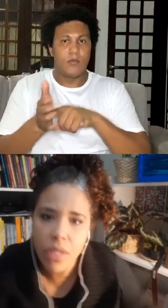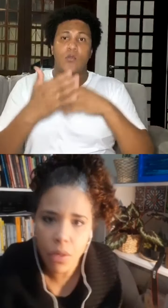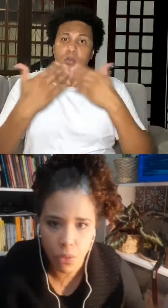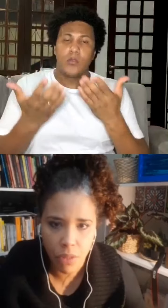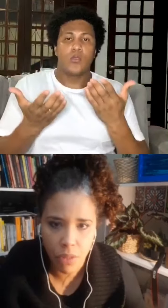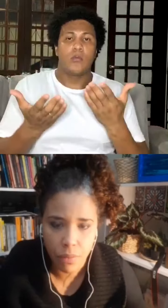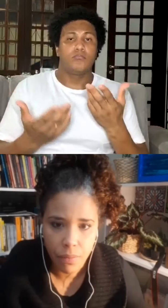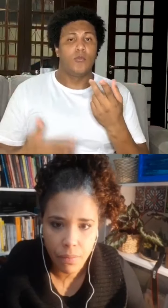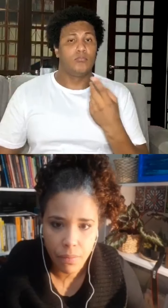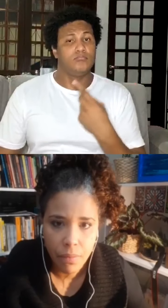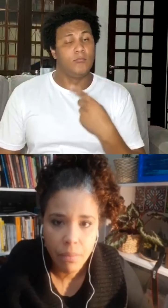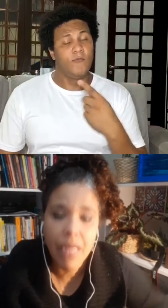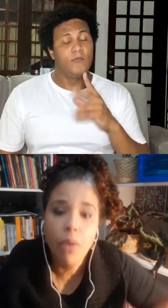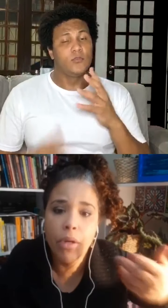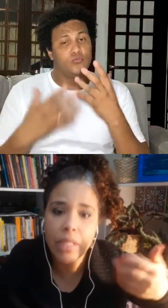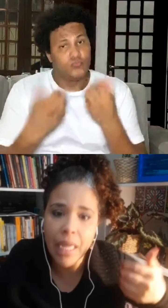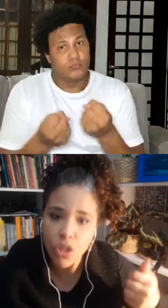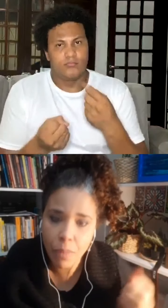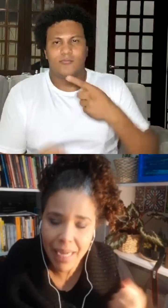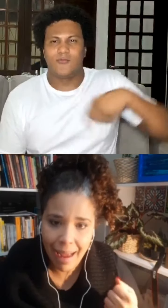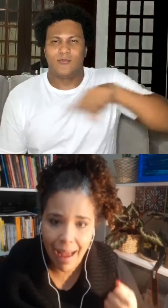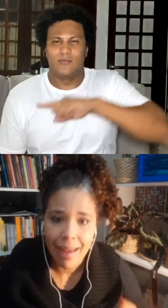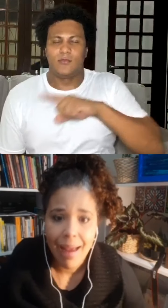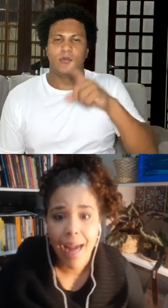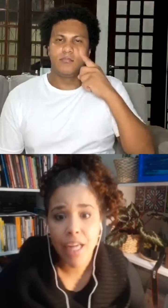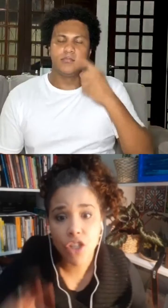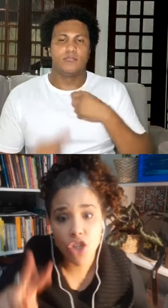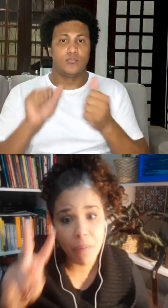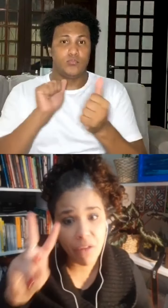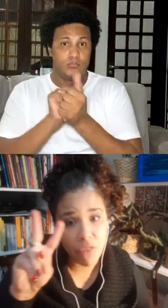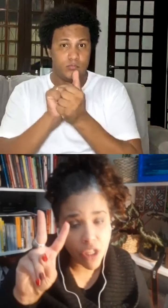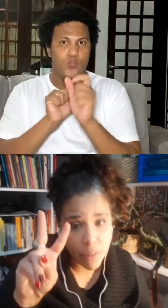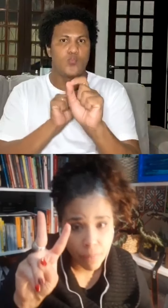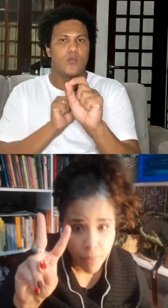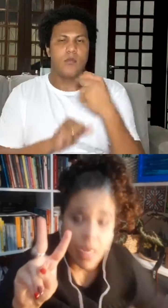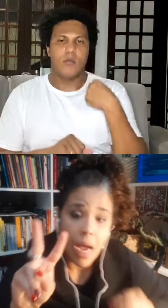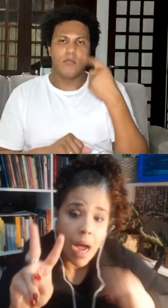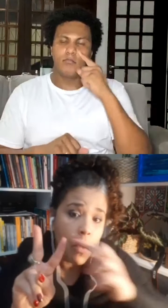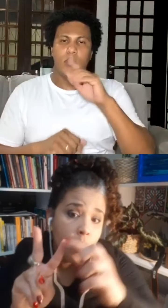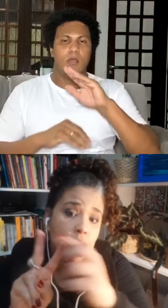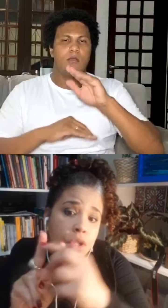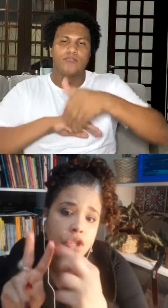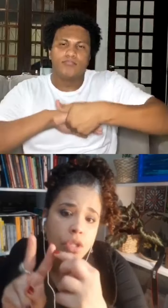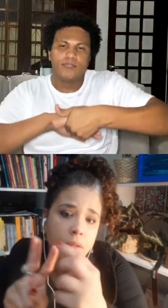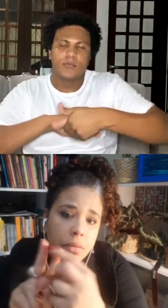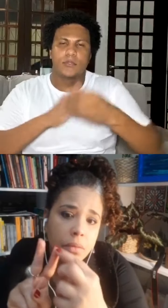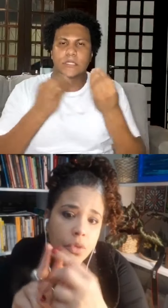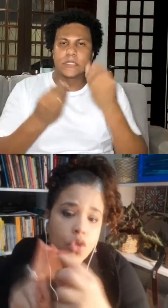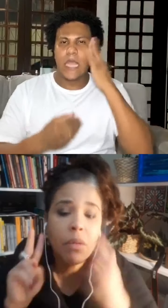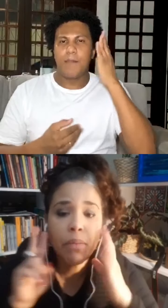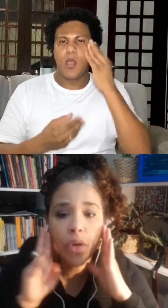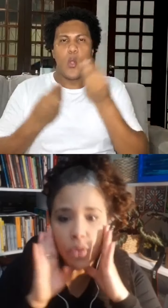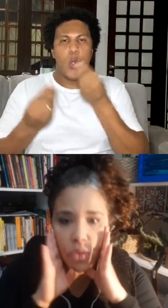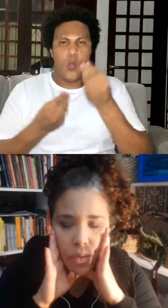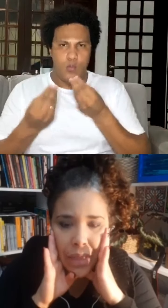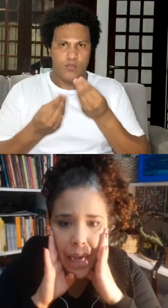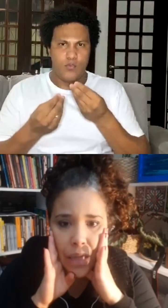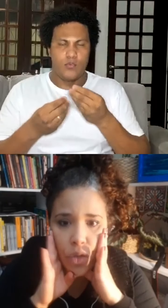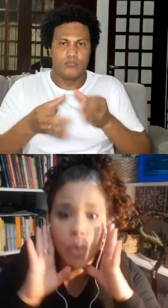seu útero, para que eu possa aí explicar. Aí a gente previne alguns subprodutos